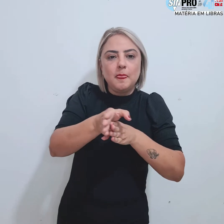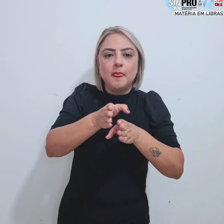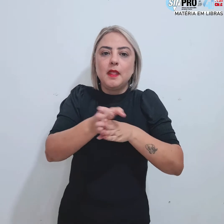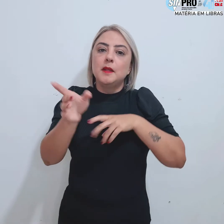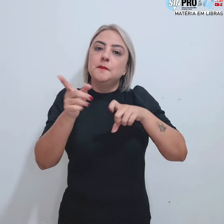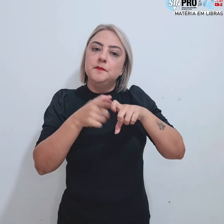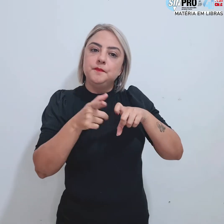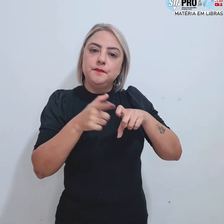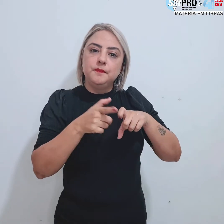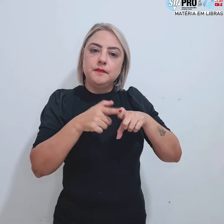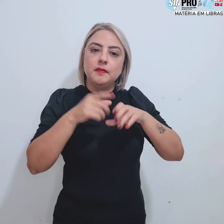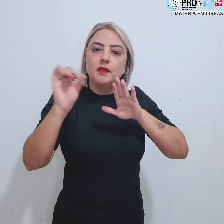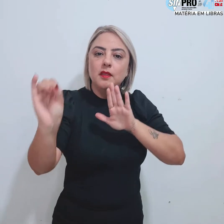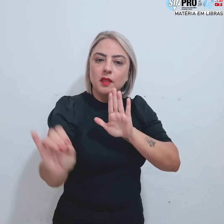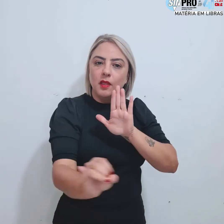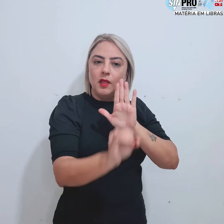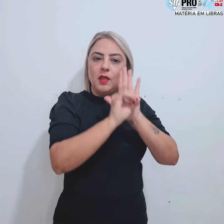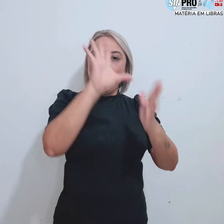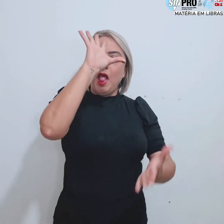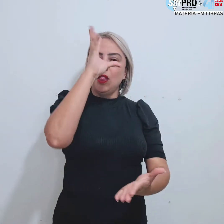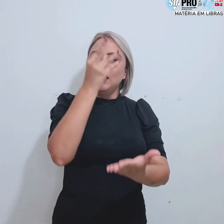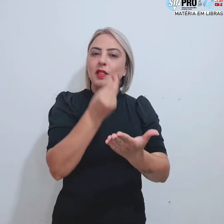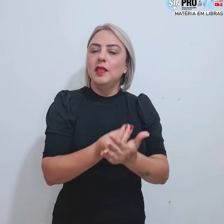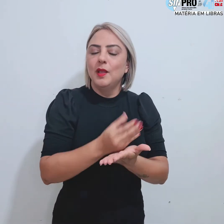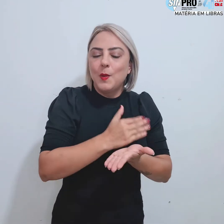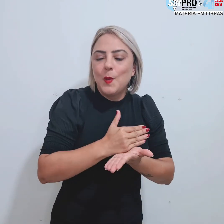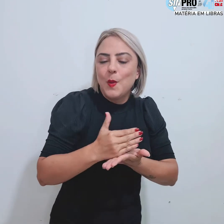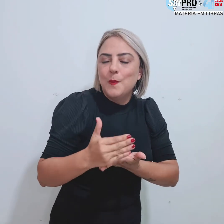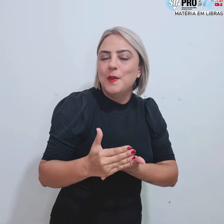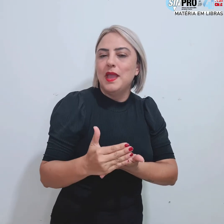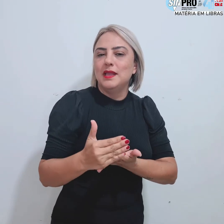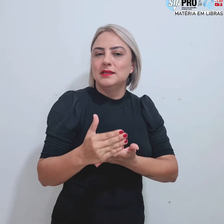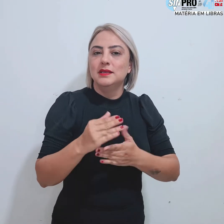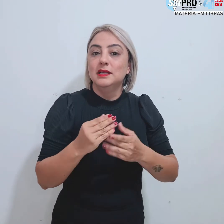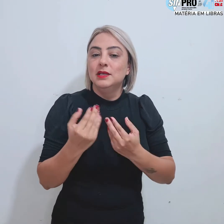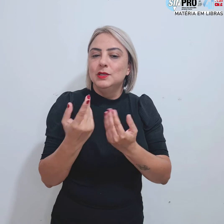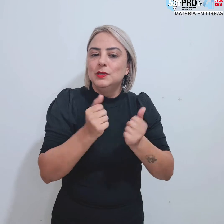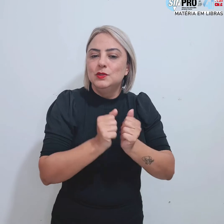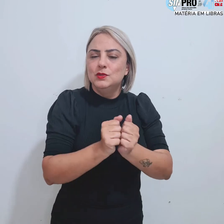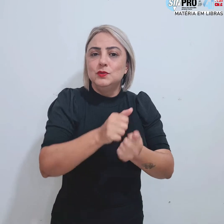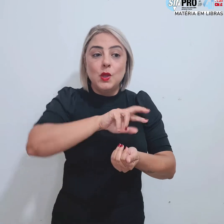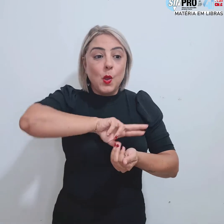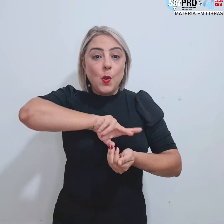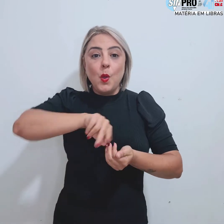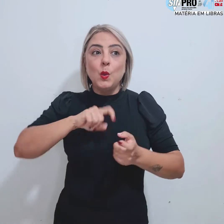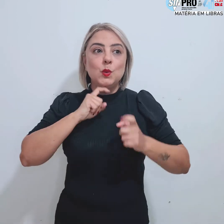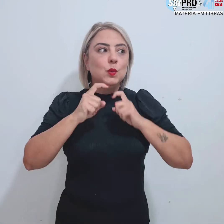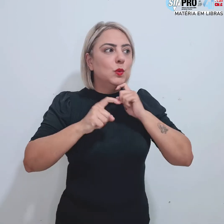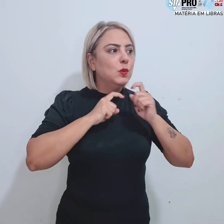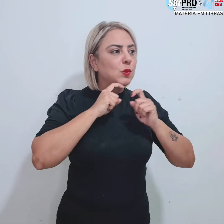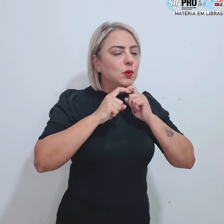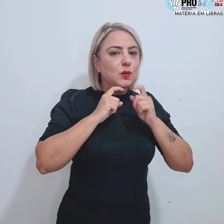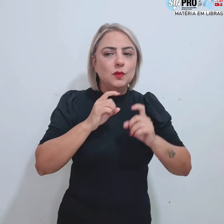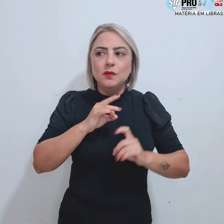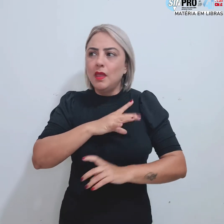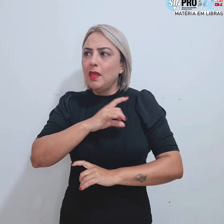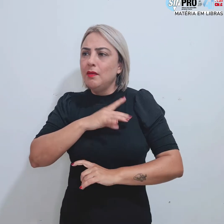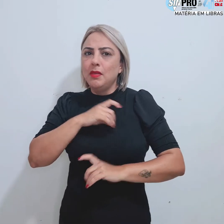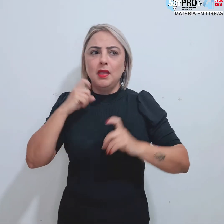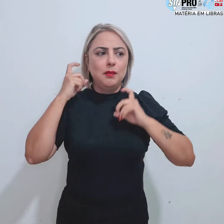sexual e da identidade de gênero se inicia, junto com uma série de dúvidas, medos e